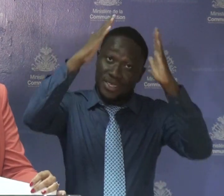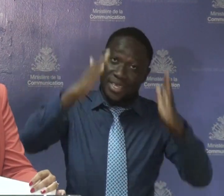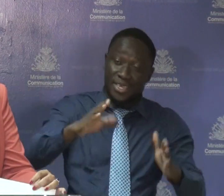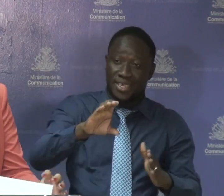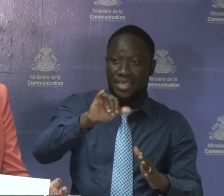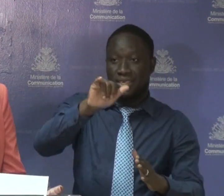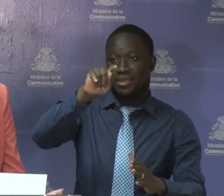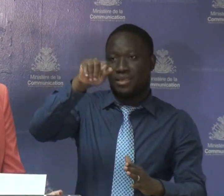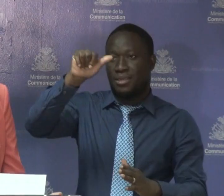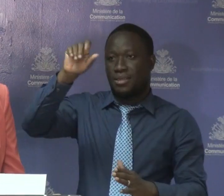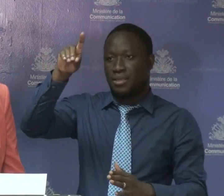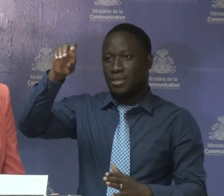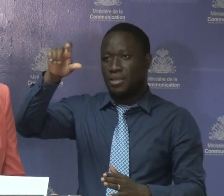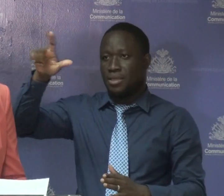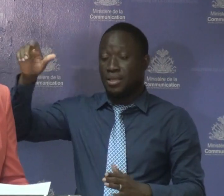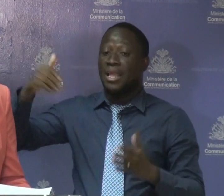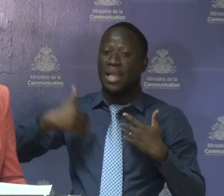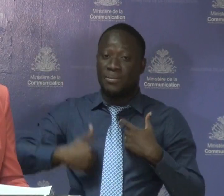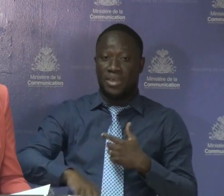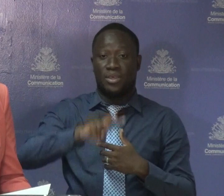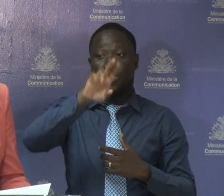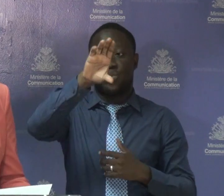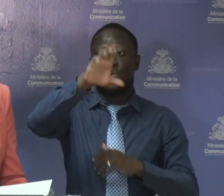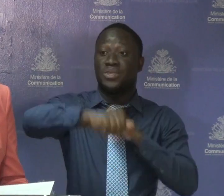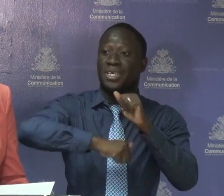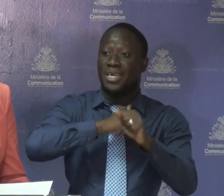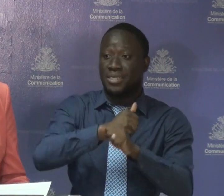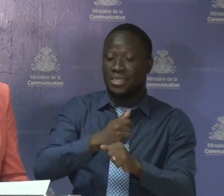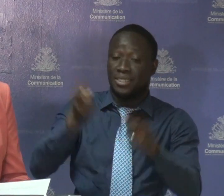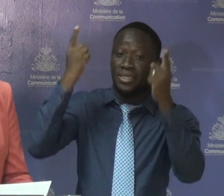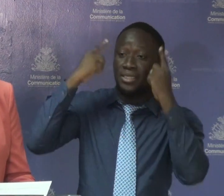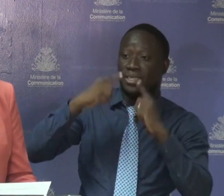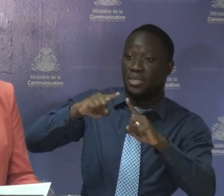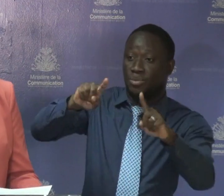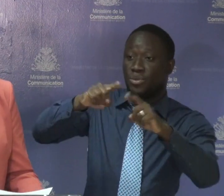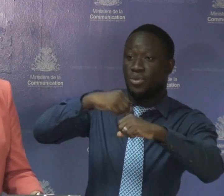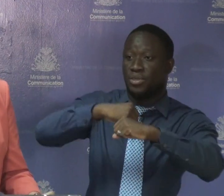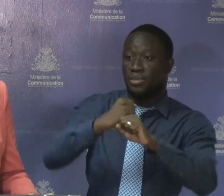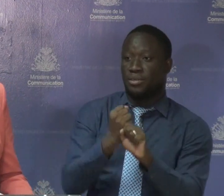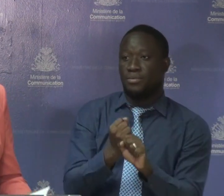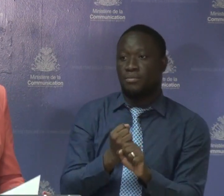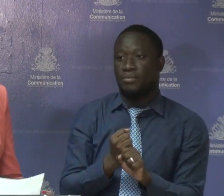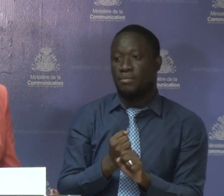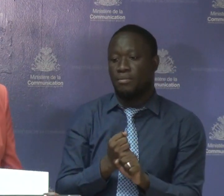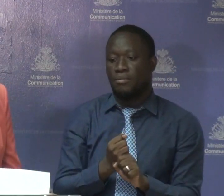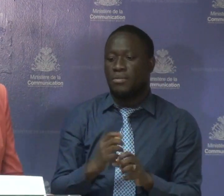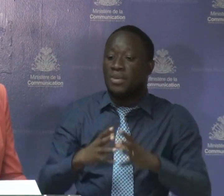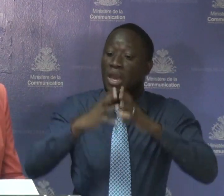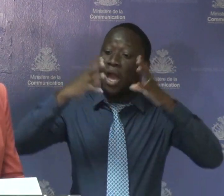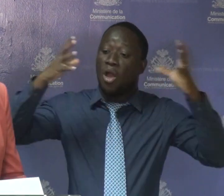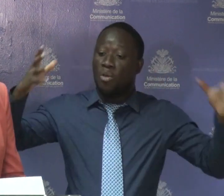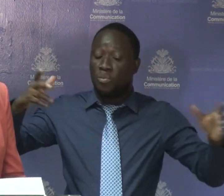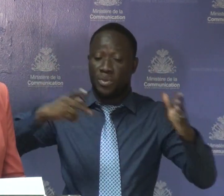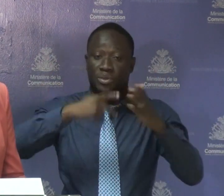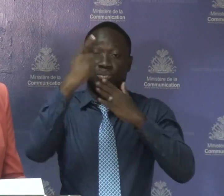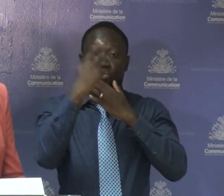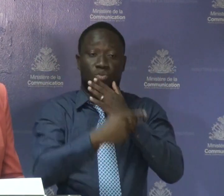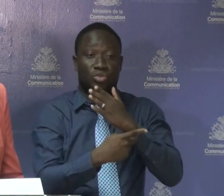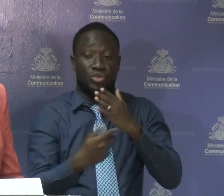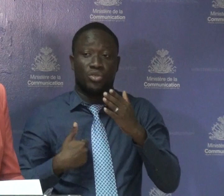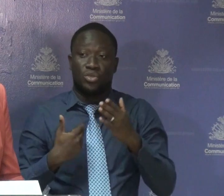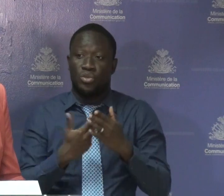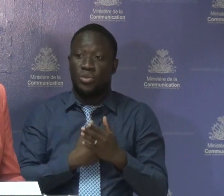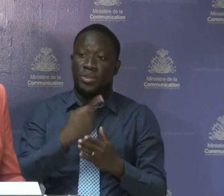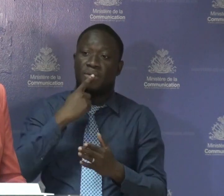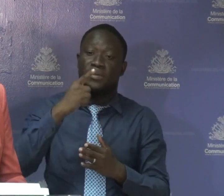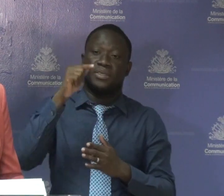prend 200 ans depuis que Christophe lui-même l'idée tué tête lui. Donc, grand pile projet que nous-mêmes nous